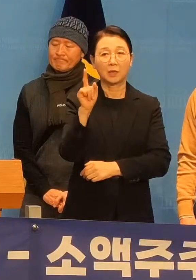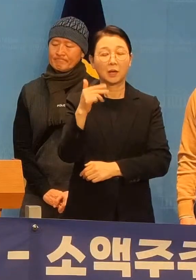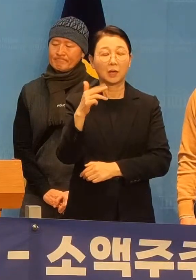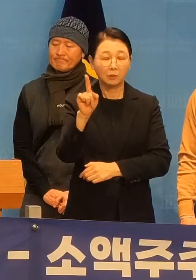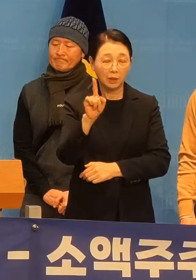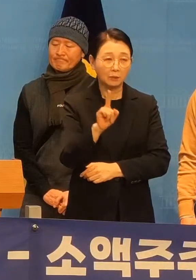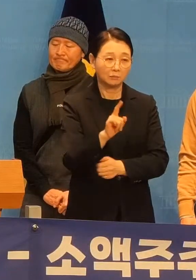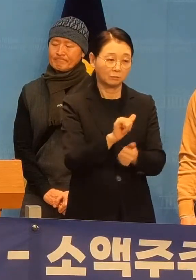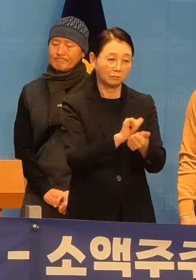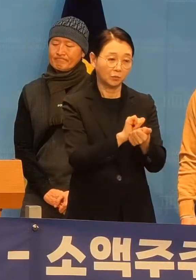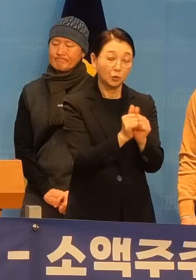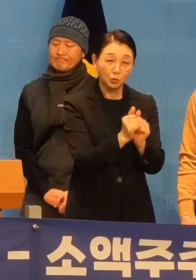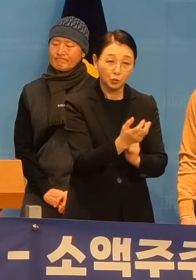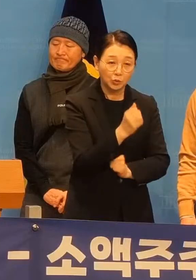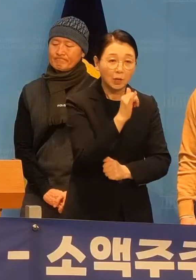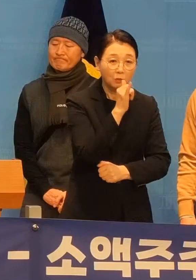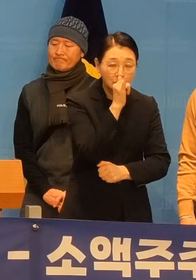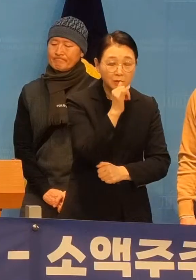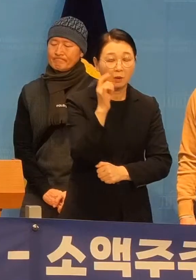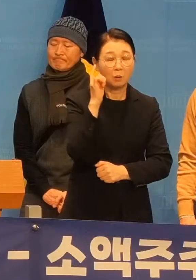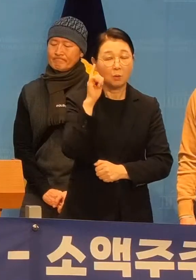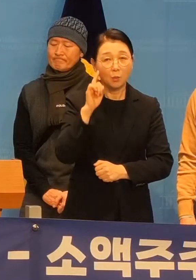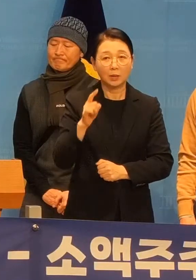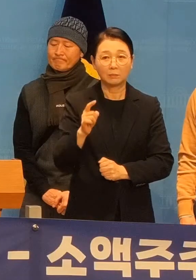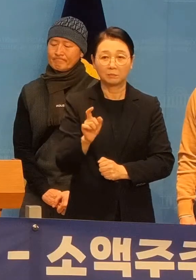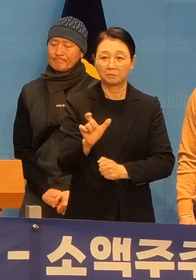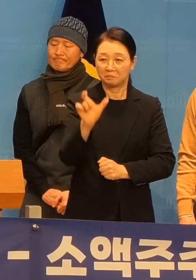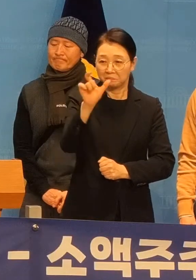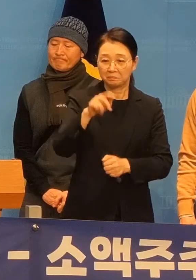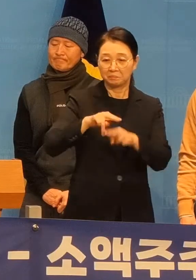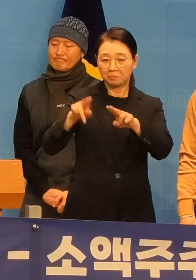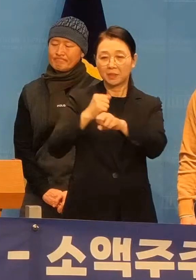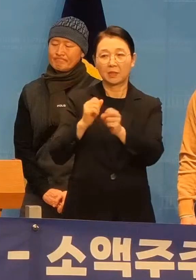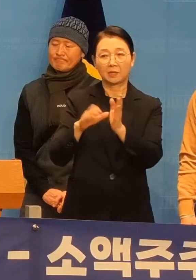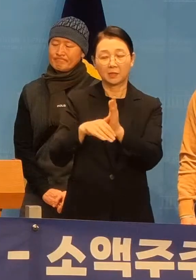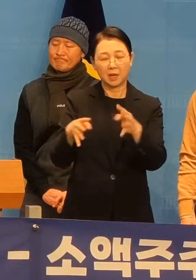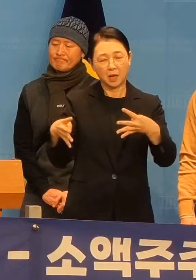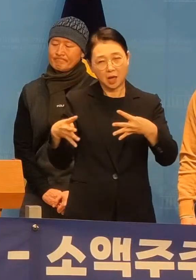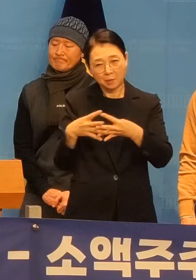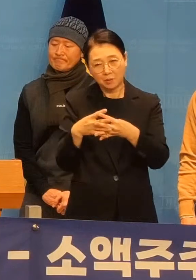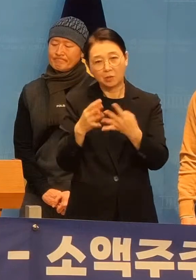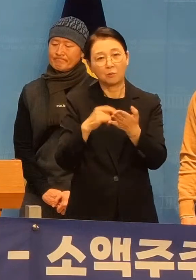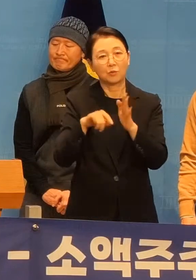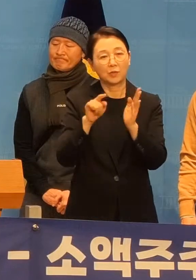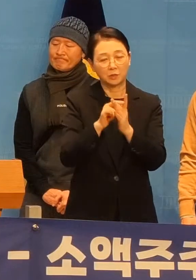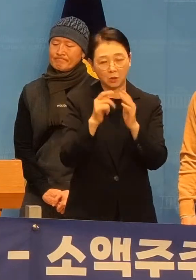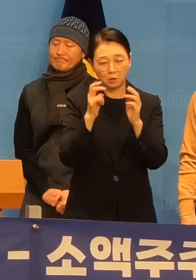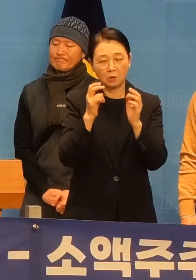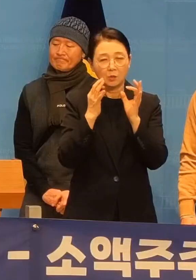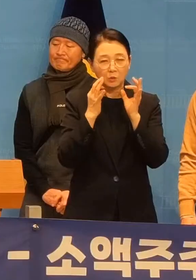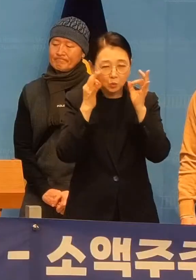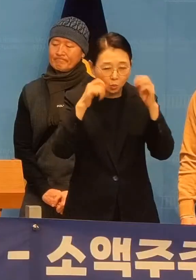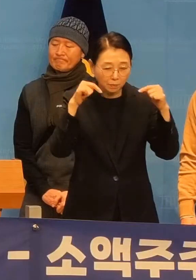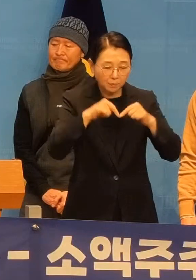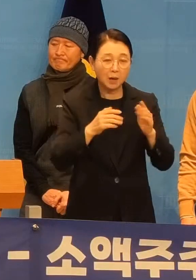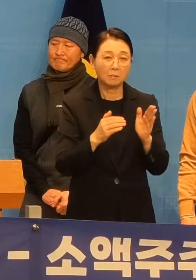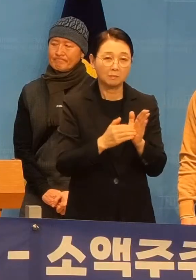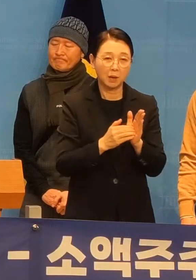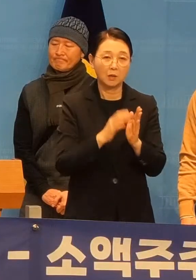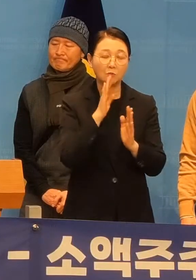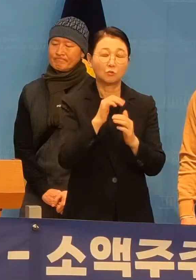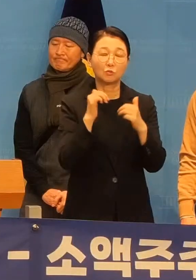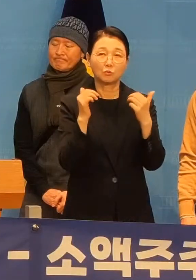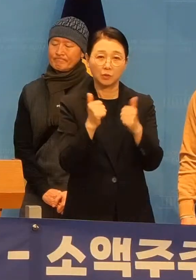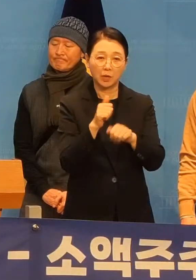소액주주는 한화 1우의 상장 폐지 과정에서 합의점을 계속 모색해 왔습니다. 국회 정무위원회